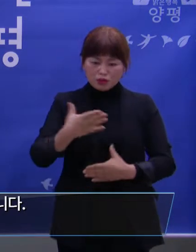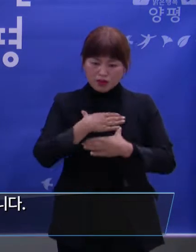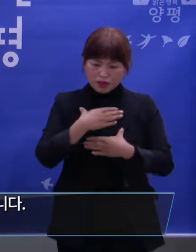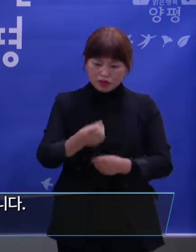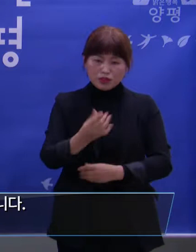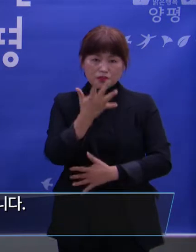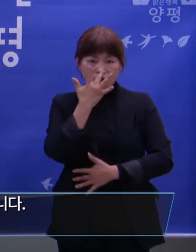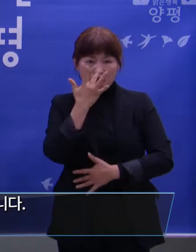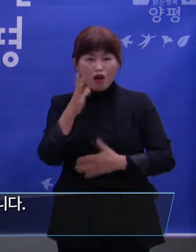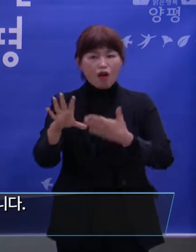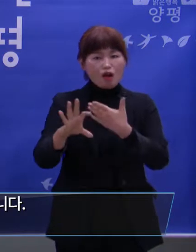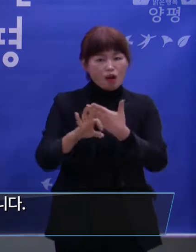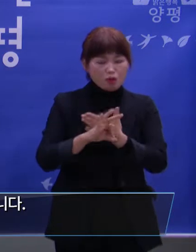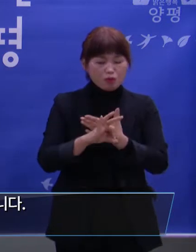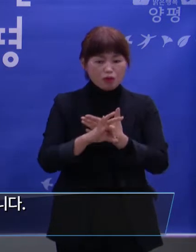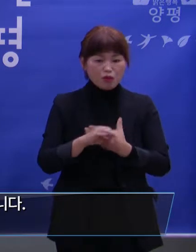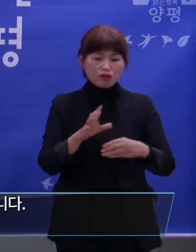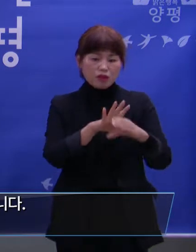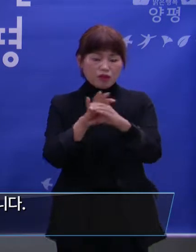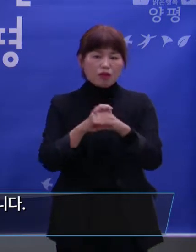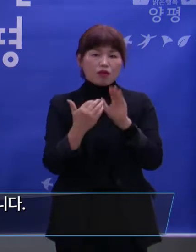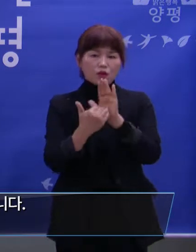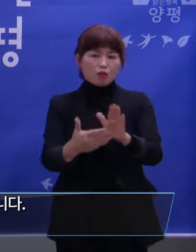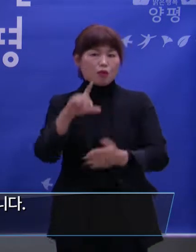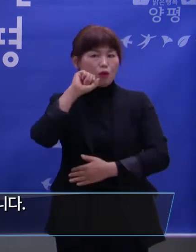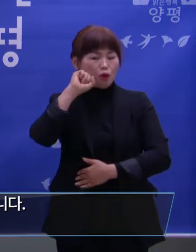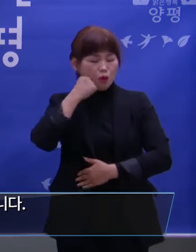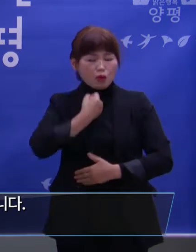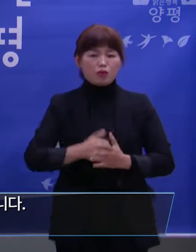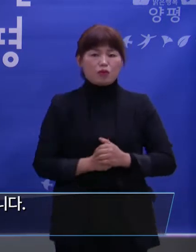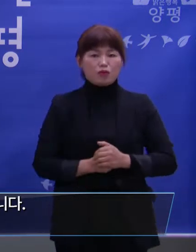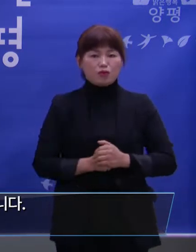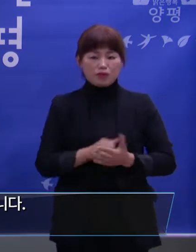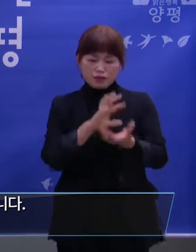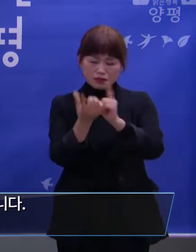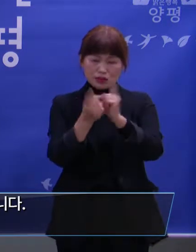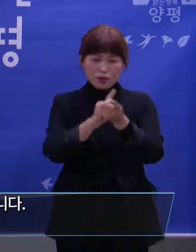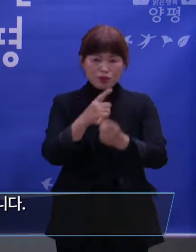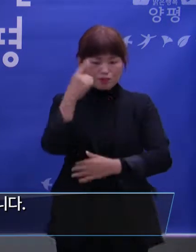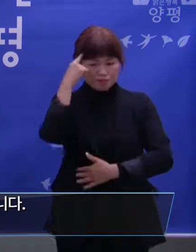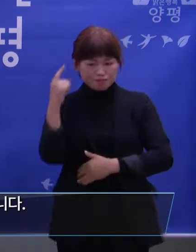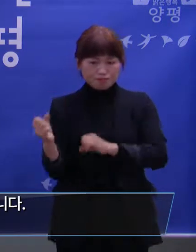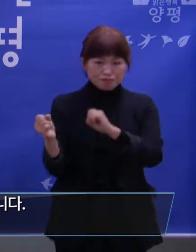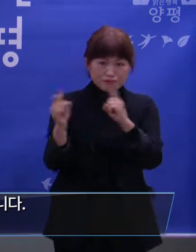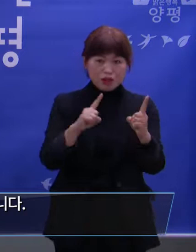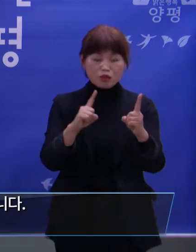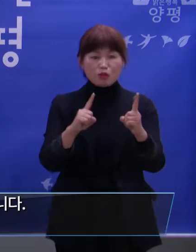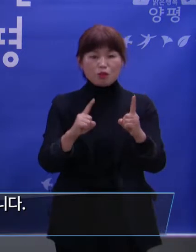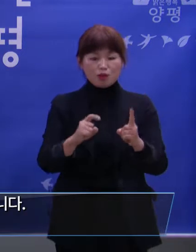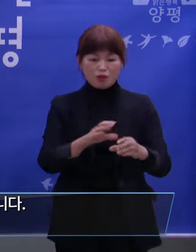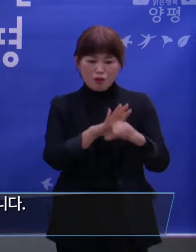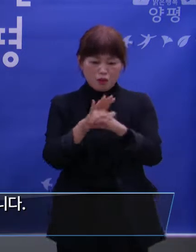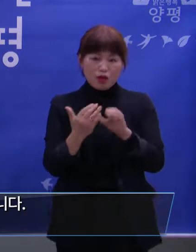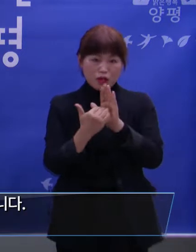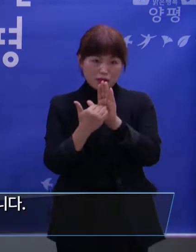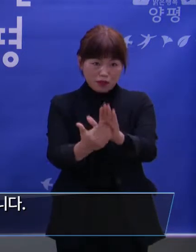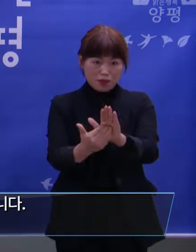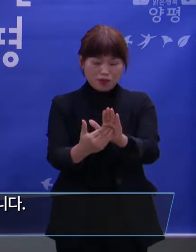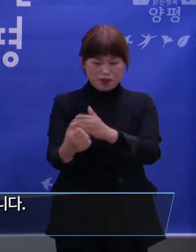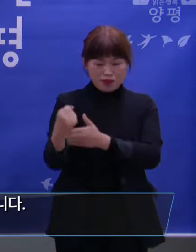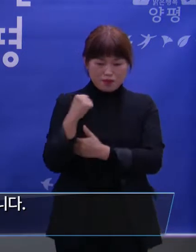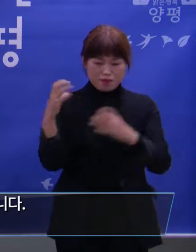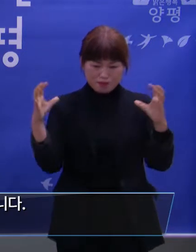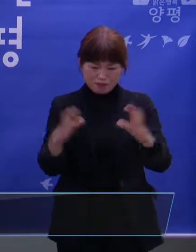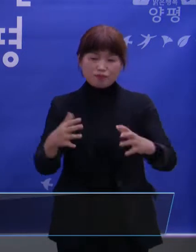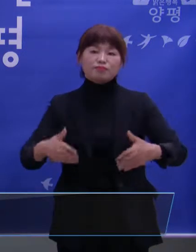흔들릴 수 있습니다. 우리 모두 경각심을 높여 코로나에 함께 대응해야